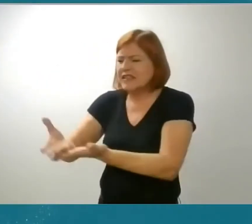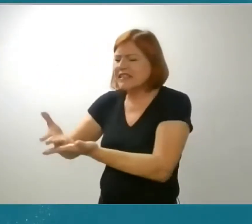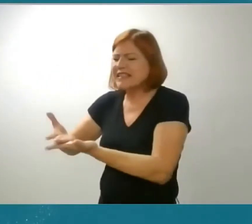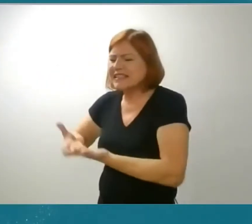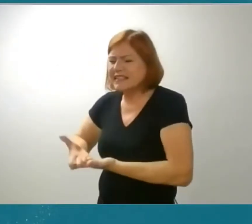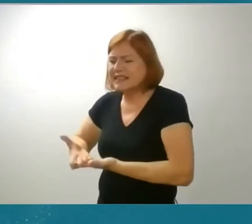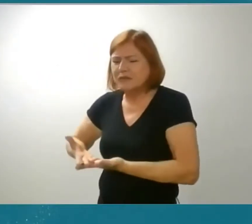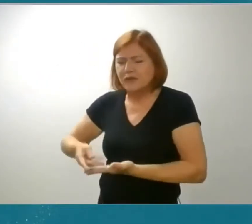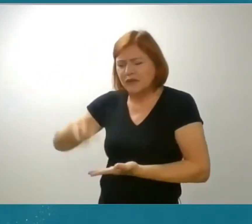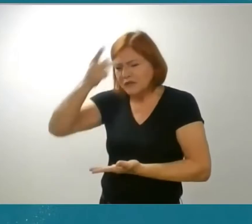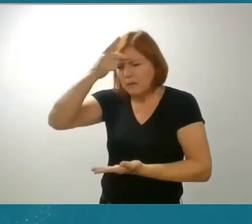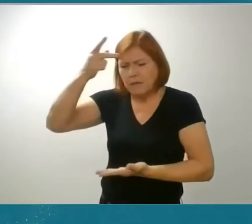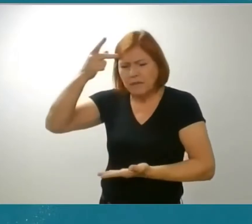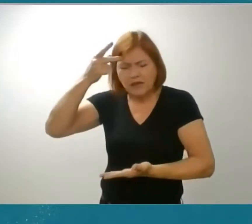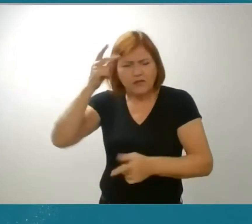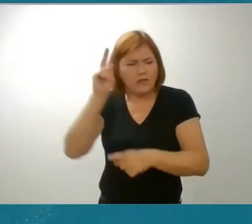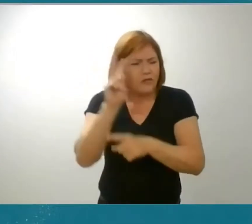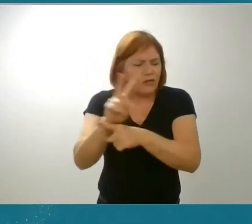dobrou.